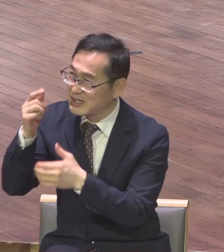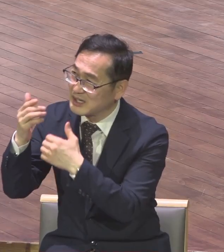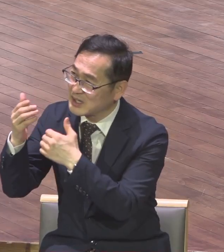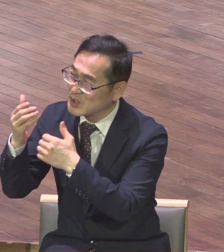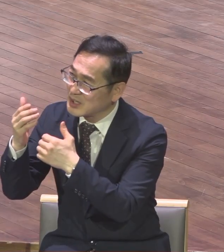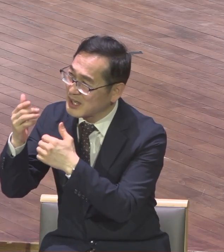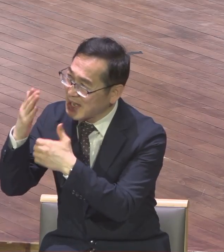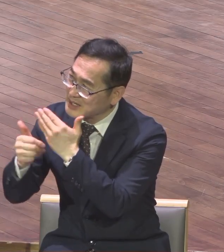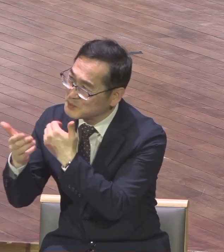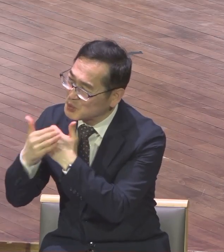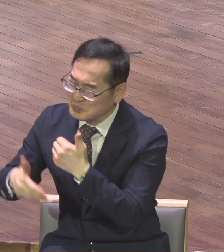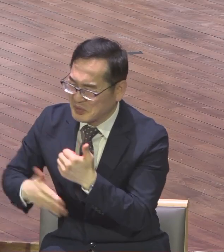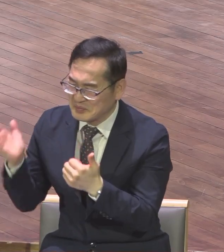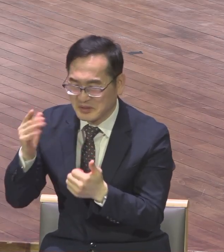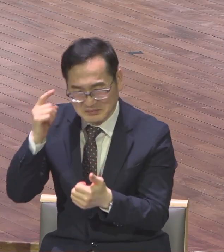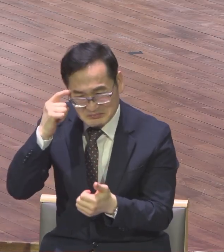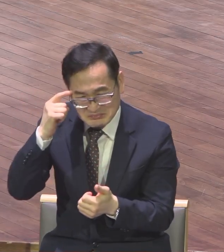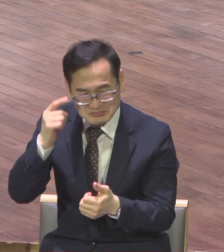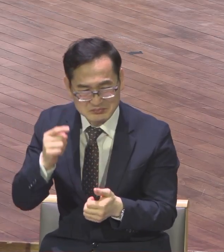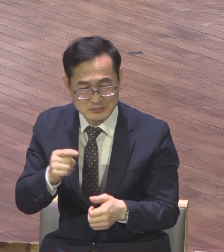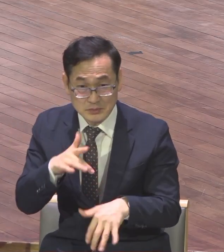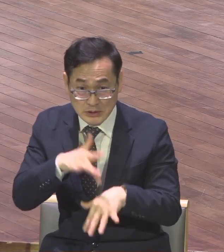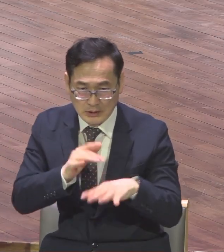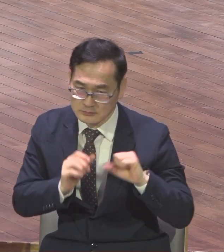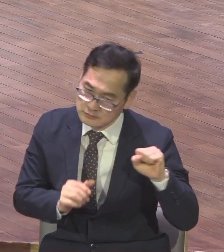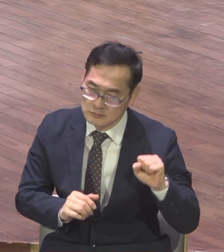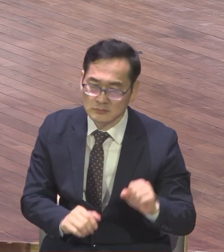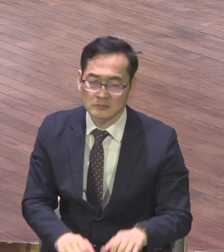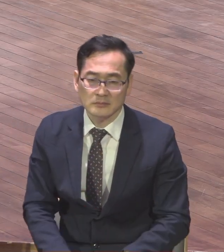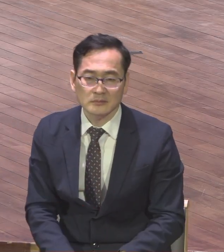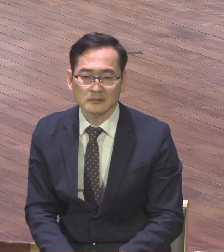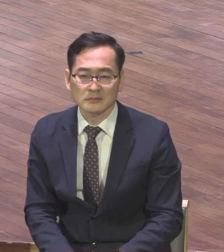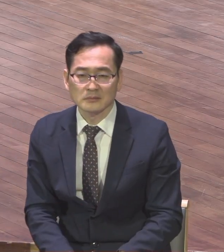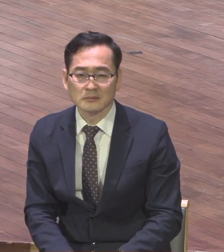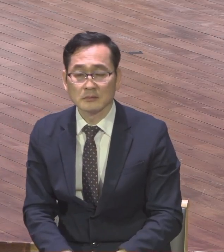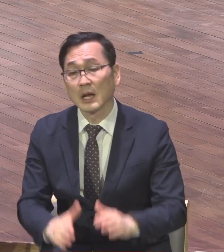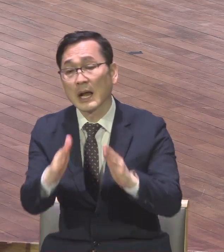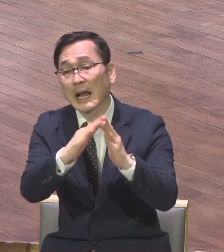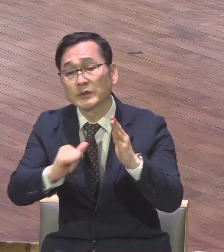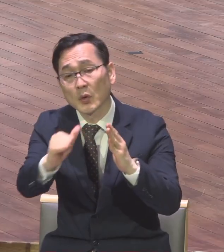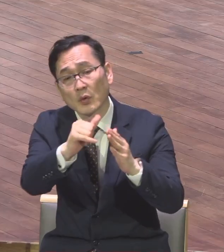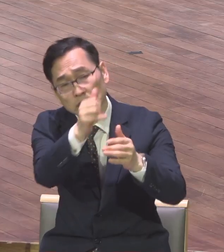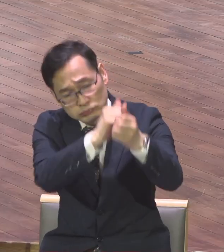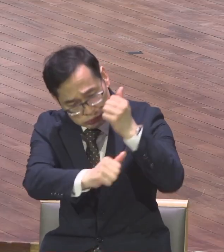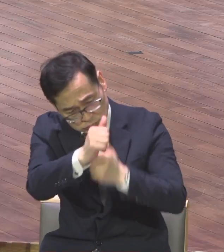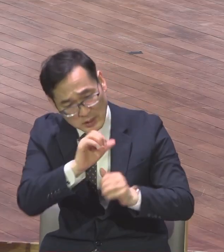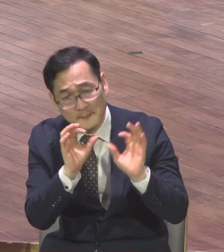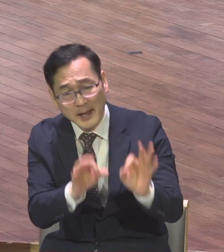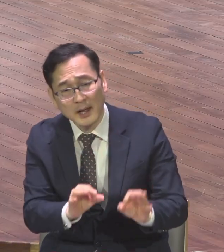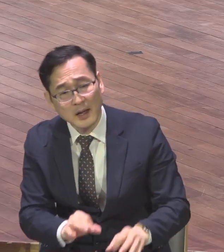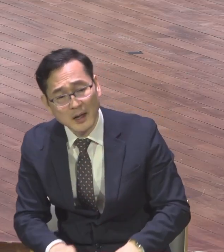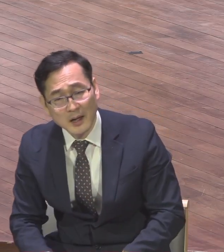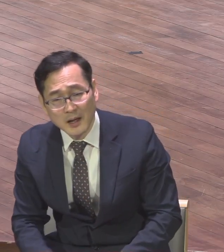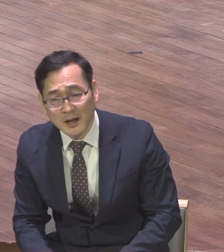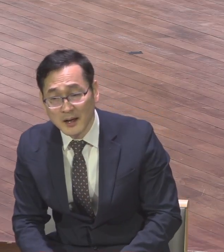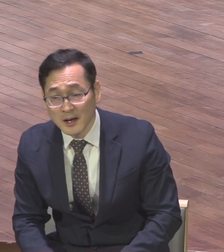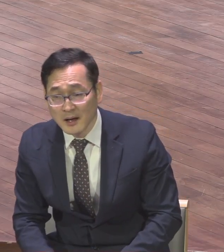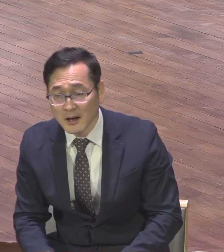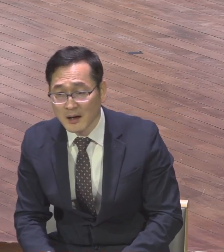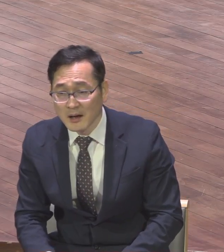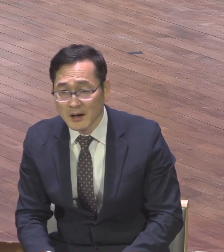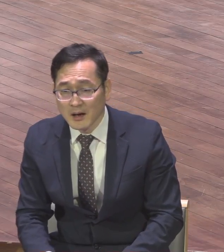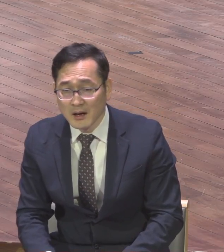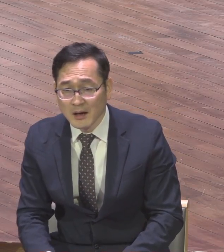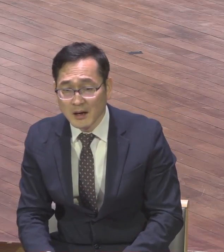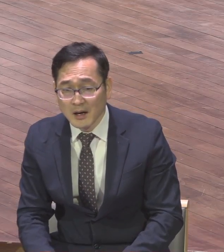그런 사람의 삶을 보세요. 그 집안 한번 보시라고. 어떤 상황이 되어 있는가.